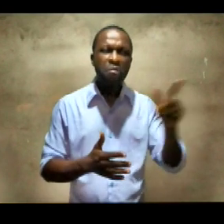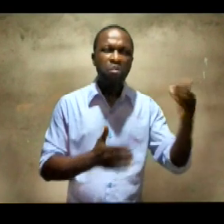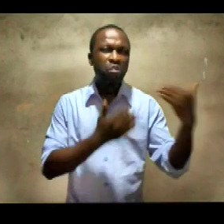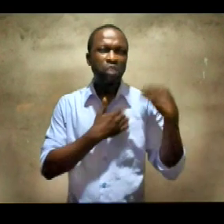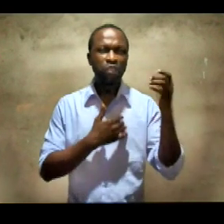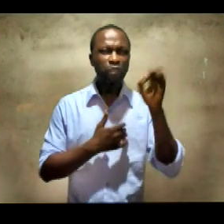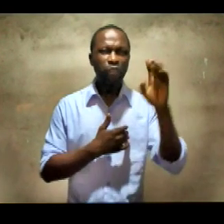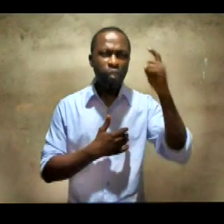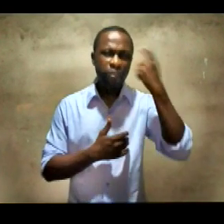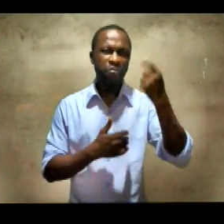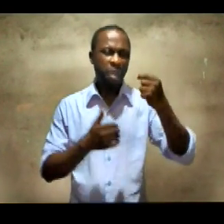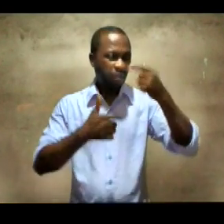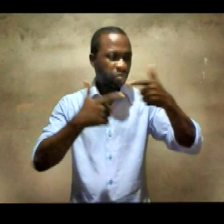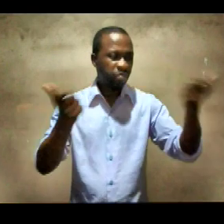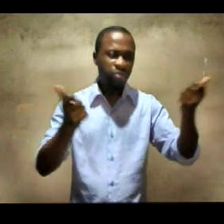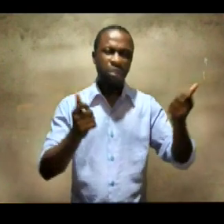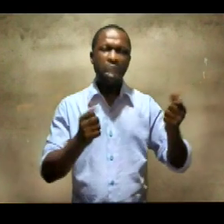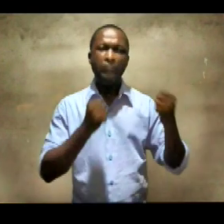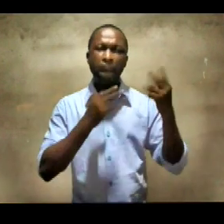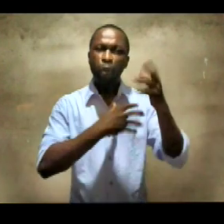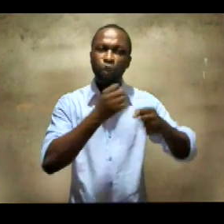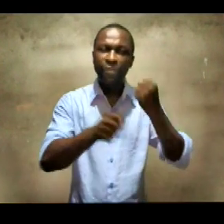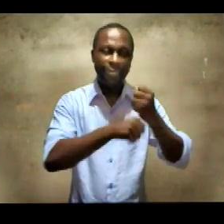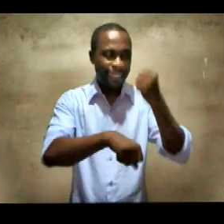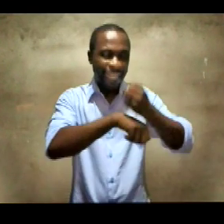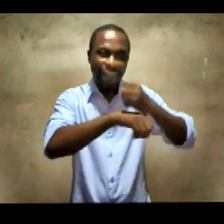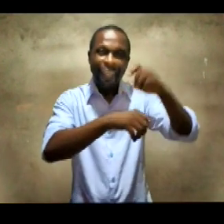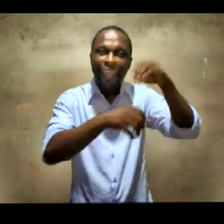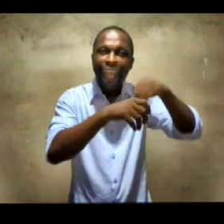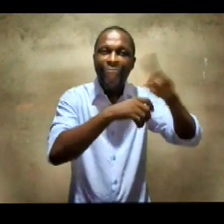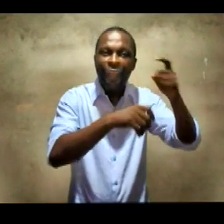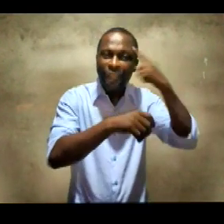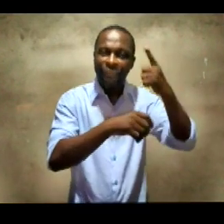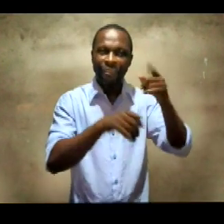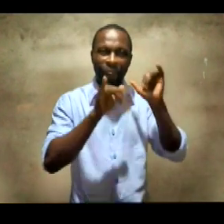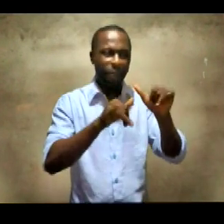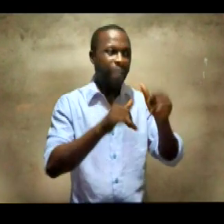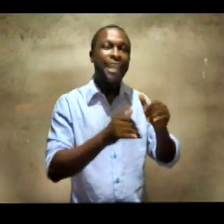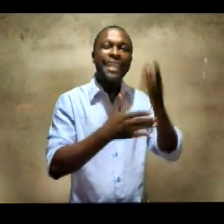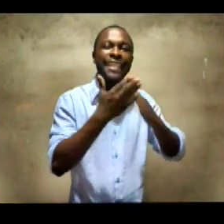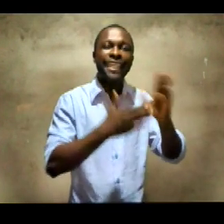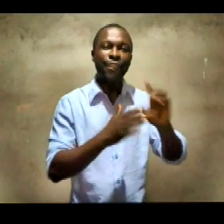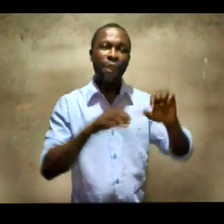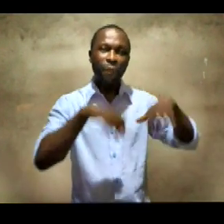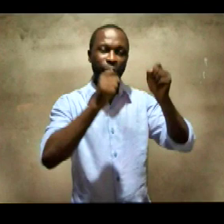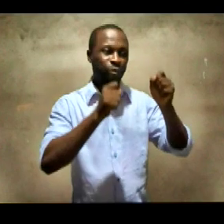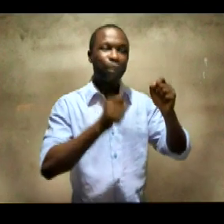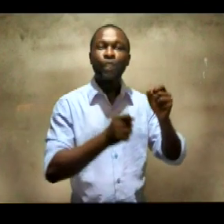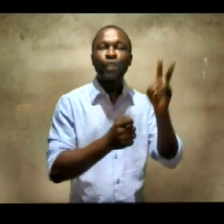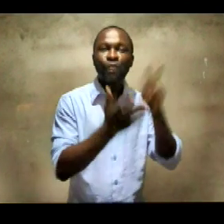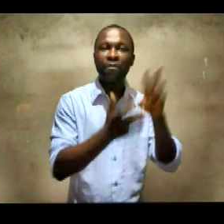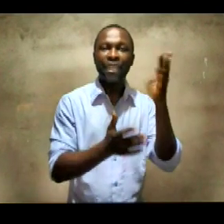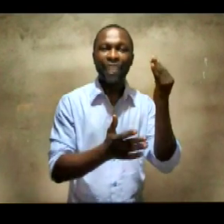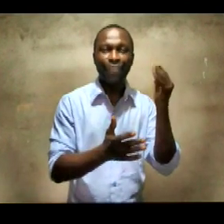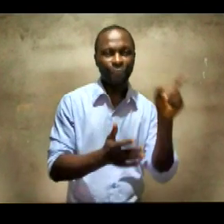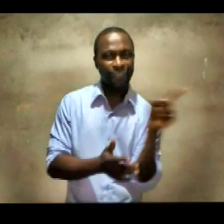et 2019, et Abdelmalek Sellal, qui a dirigé le gouvernement de 2014 à 2017. Les accusés sont poursuivis